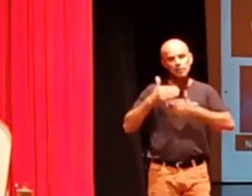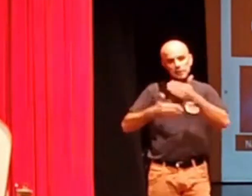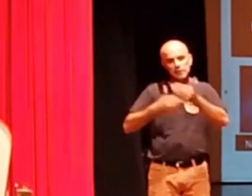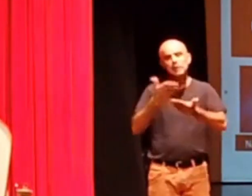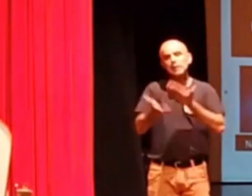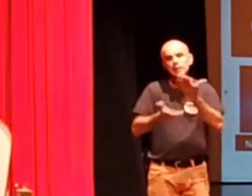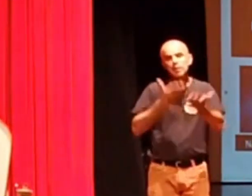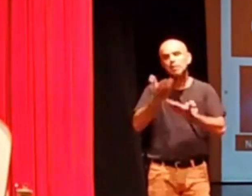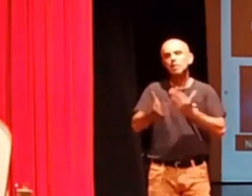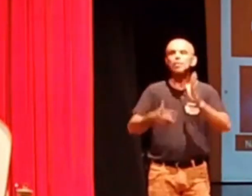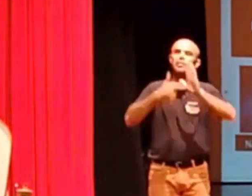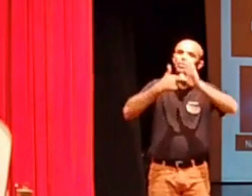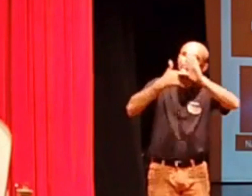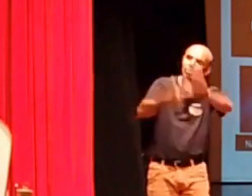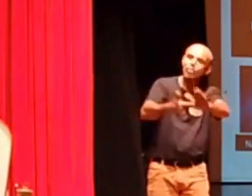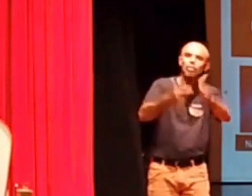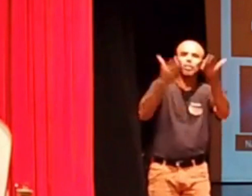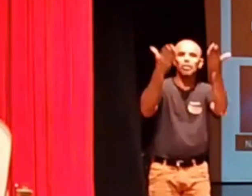eles indicam.